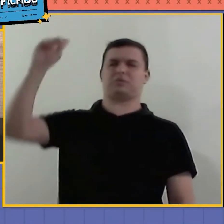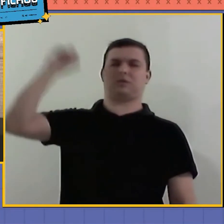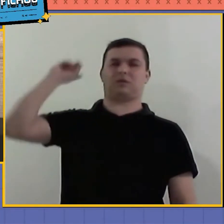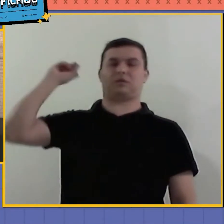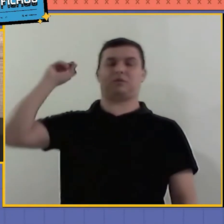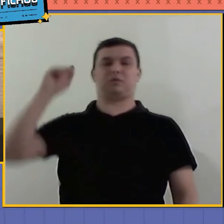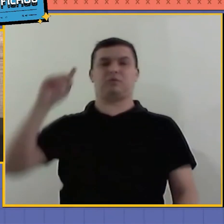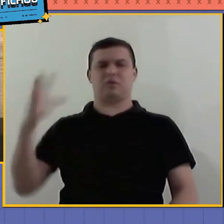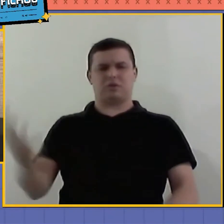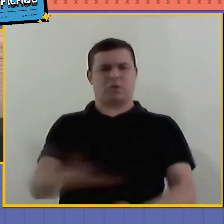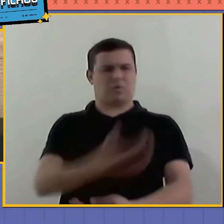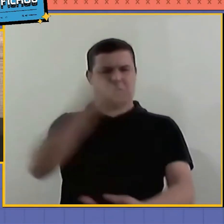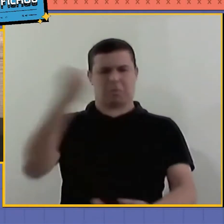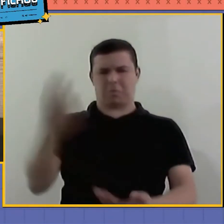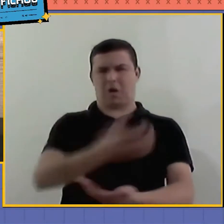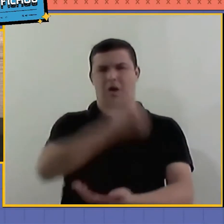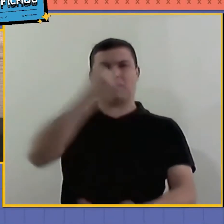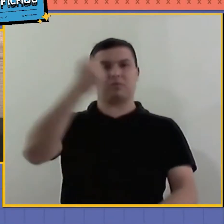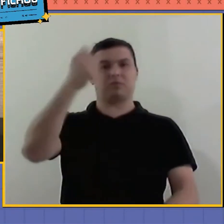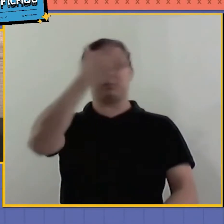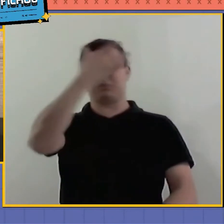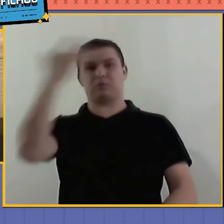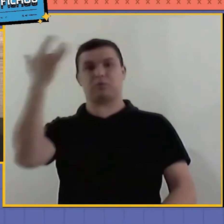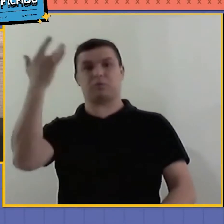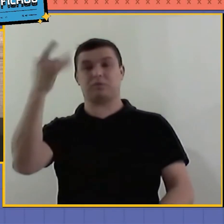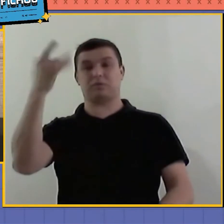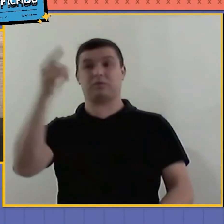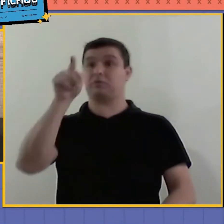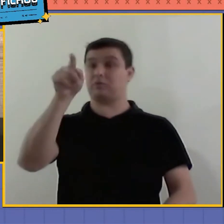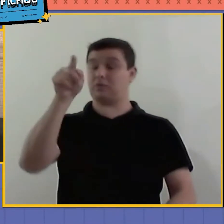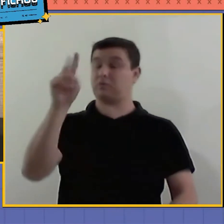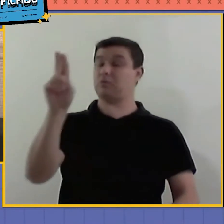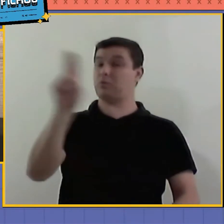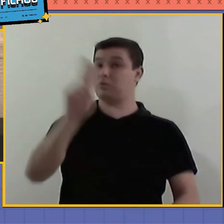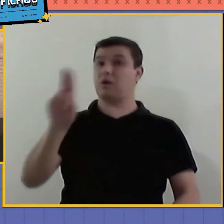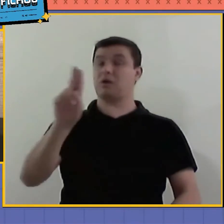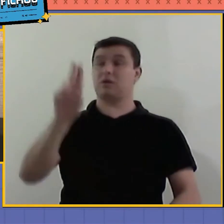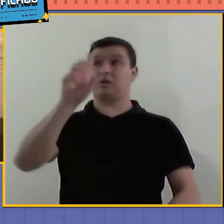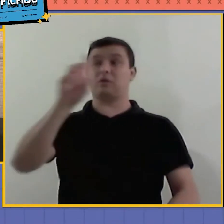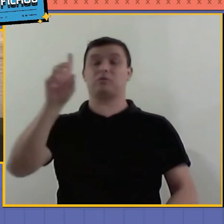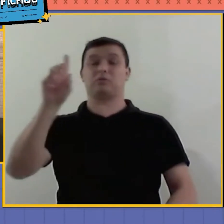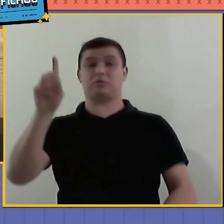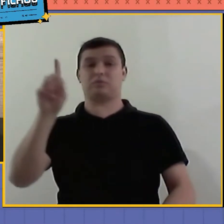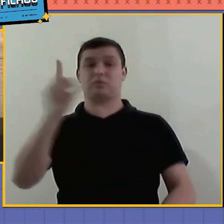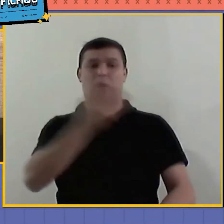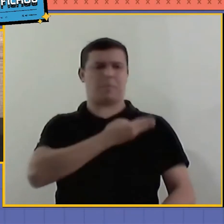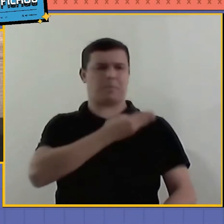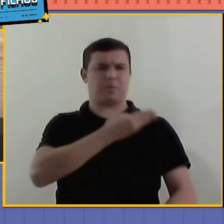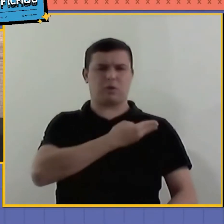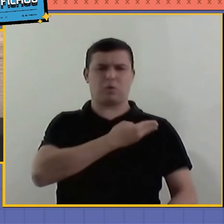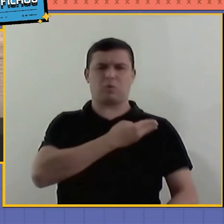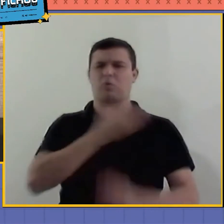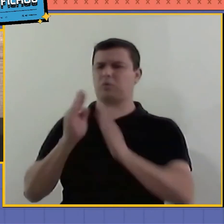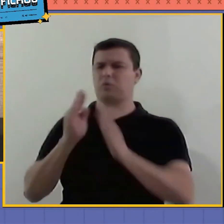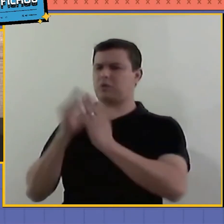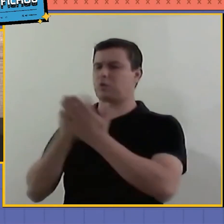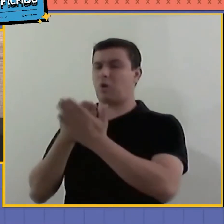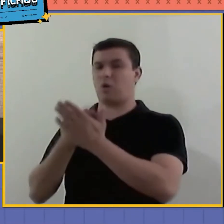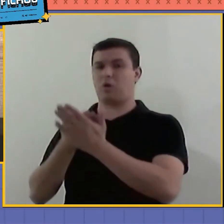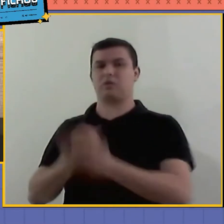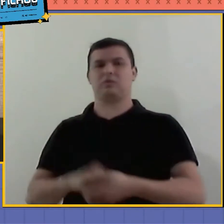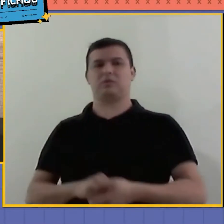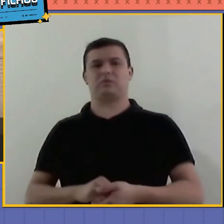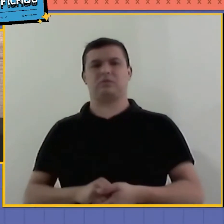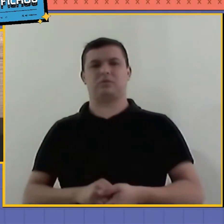para salvar muitos salvar o seu colega de escola Eu repito mesmo aquele que faz bullying com você que te judia